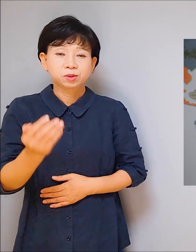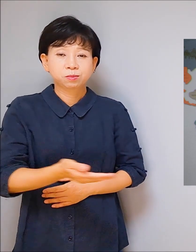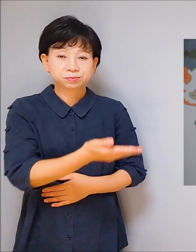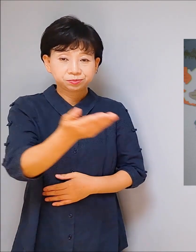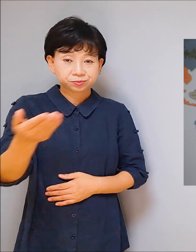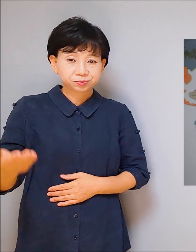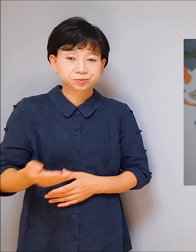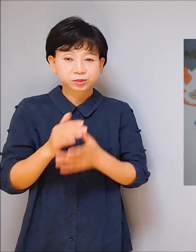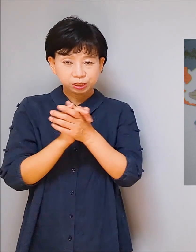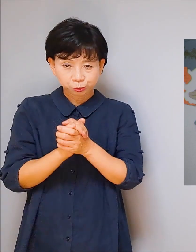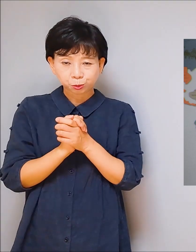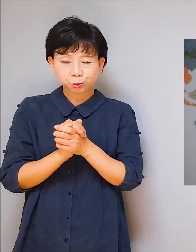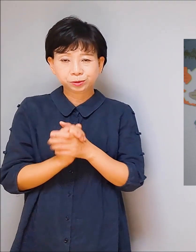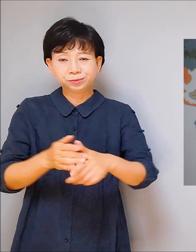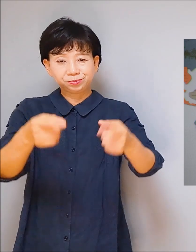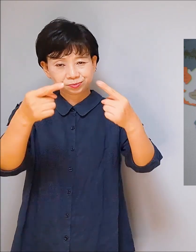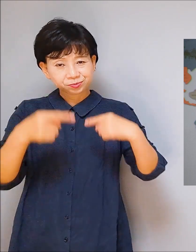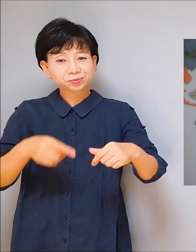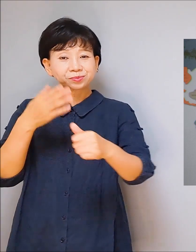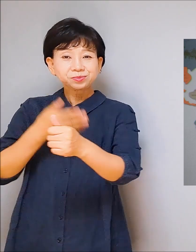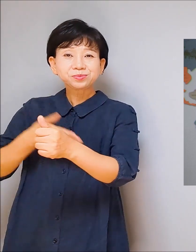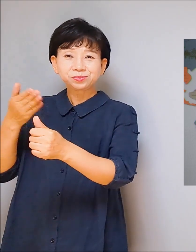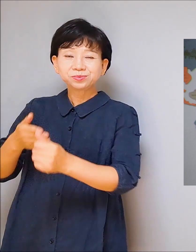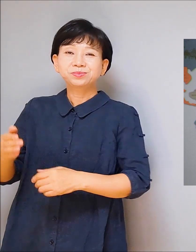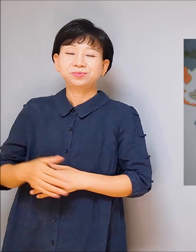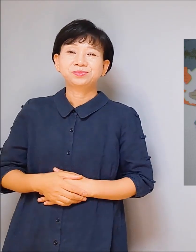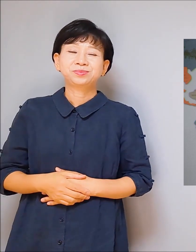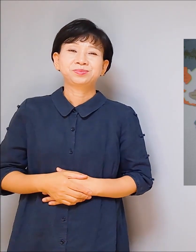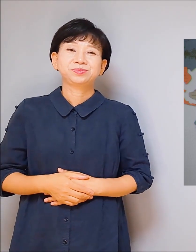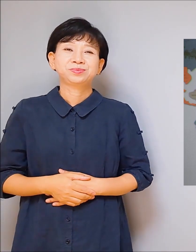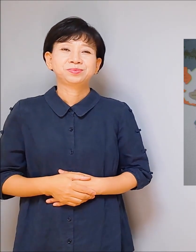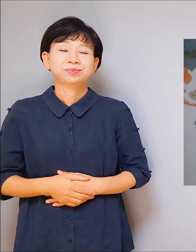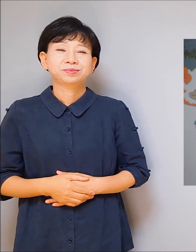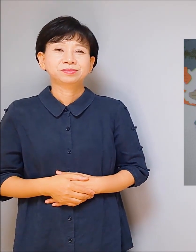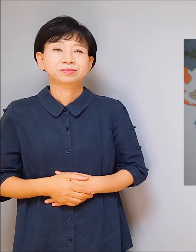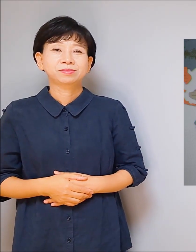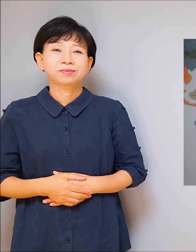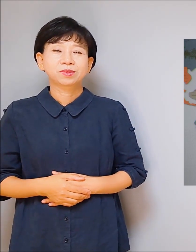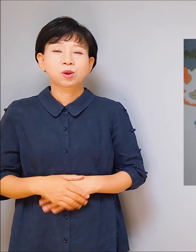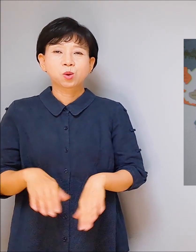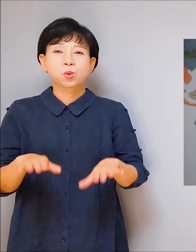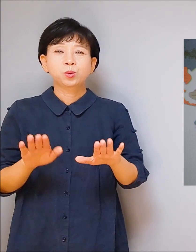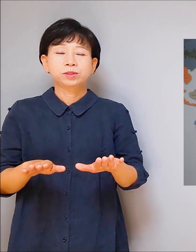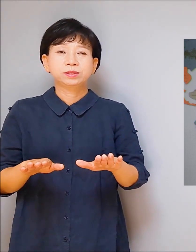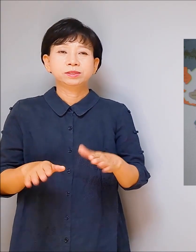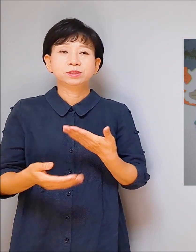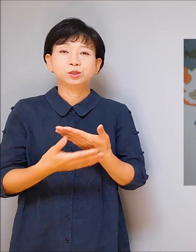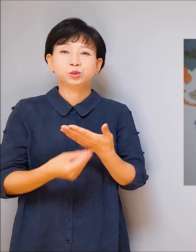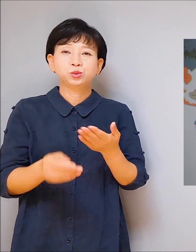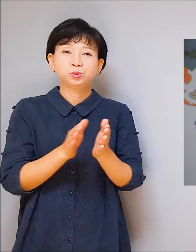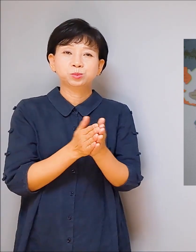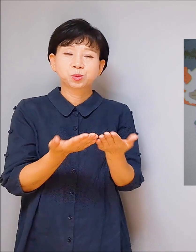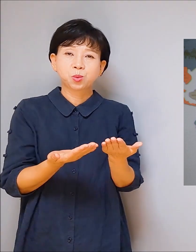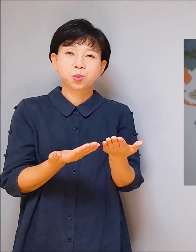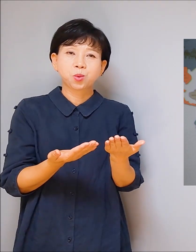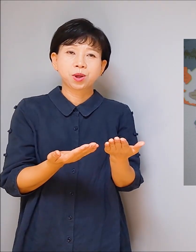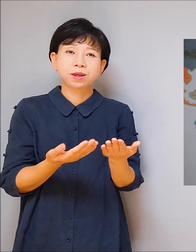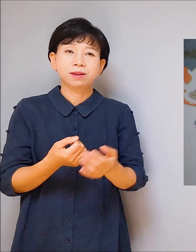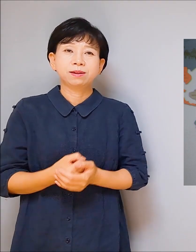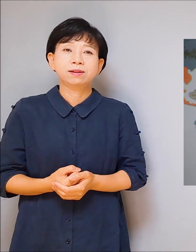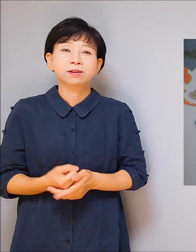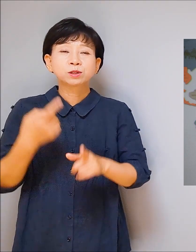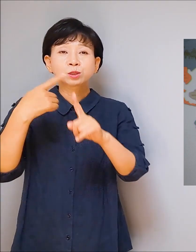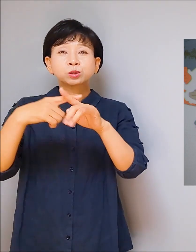성도님들의 기도와 참여를 부탁을 좀 드립니다. 네, 오늘 주보에 우리 교회 신문이